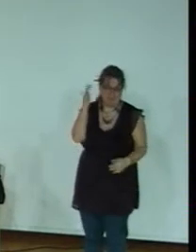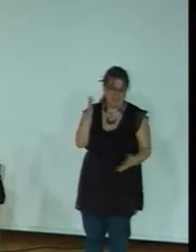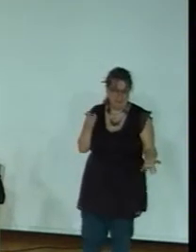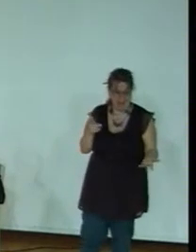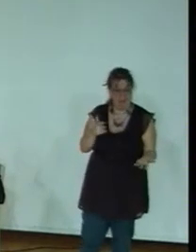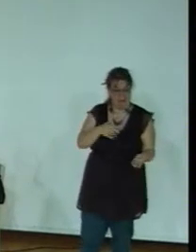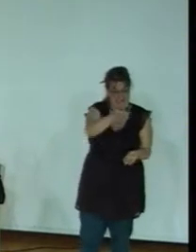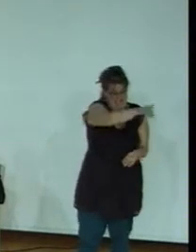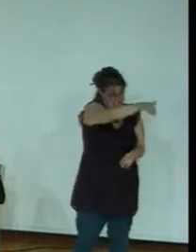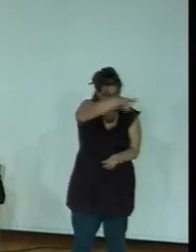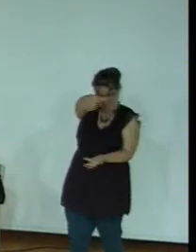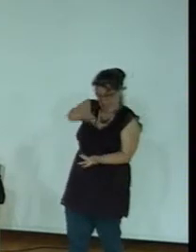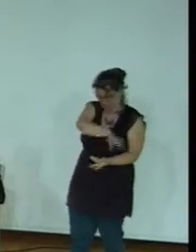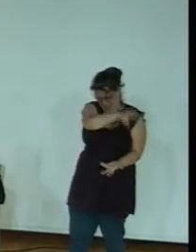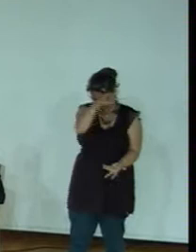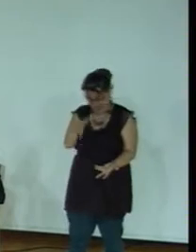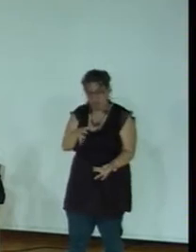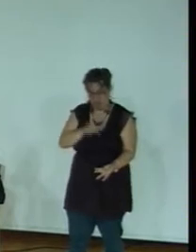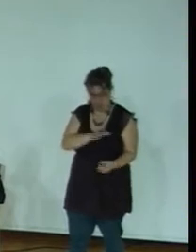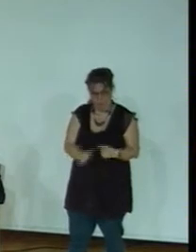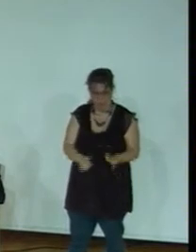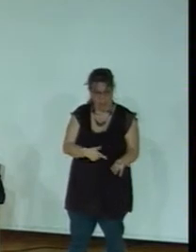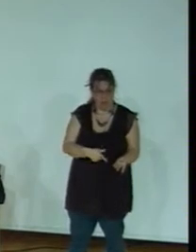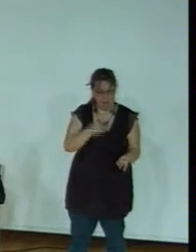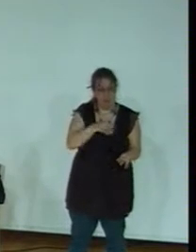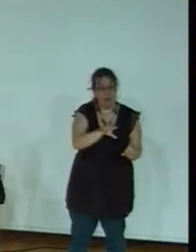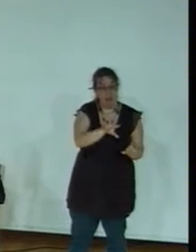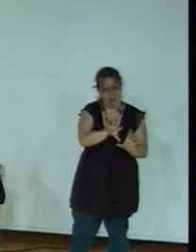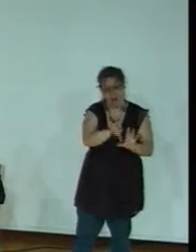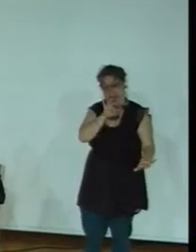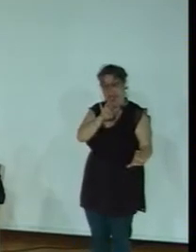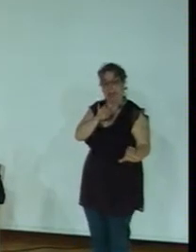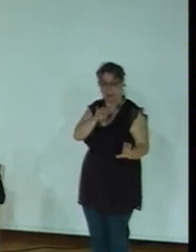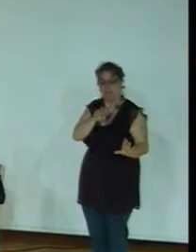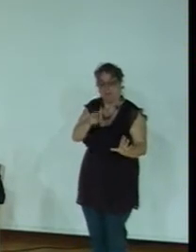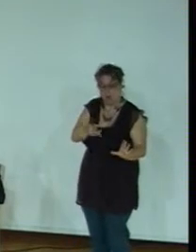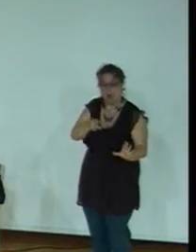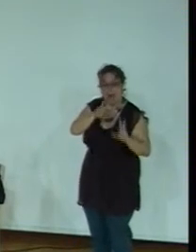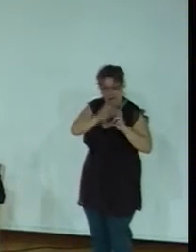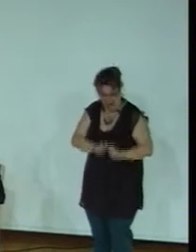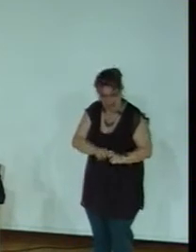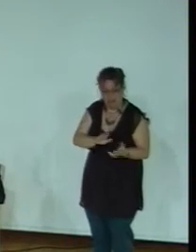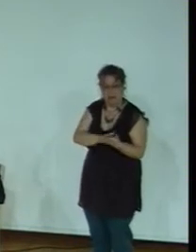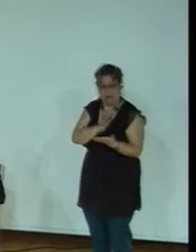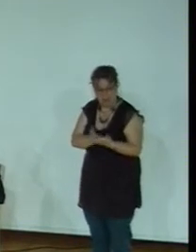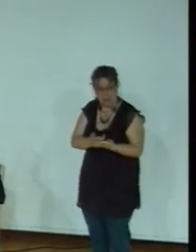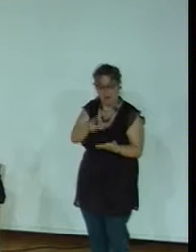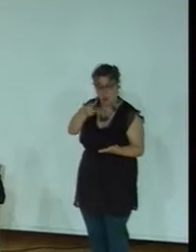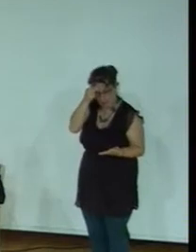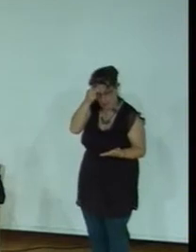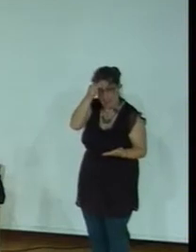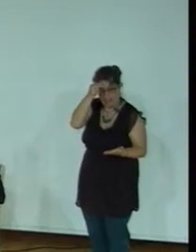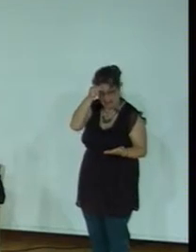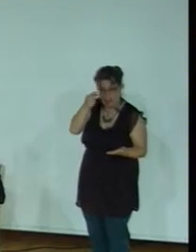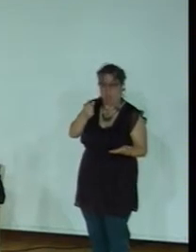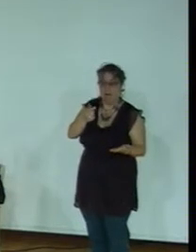en information et qu'une partie de la partie... en compréhension, ben c'est parce que ce genre de surveillance massive,